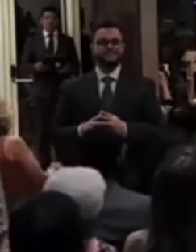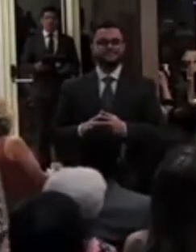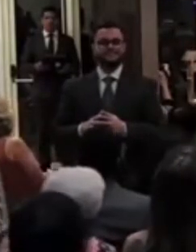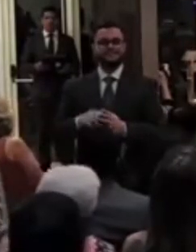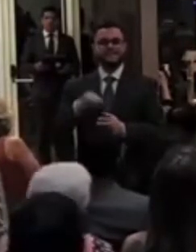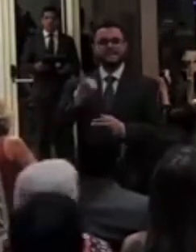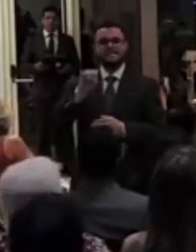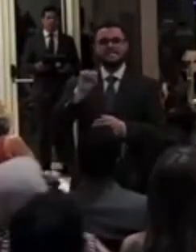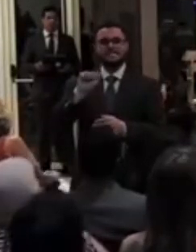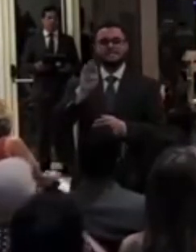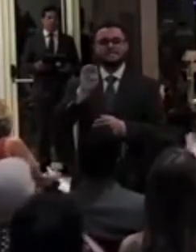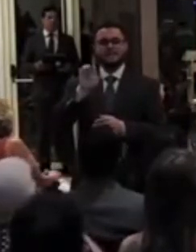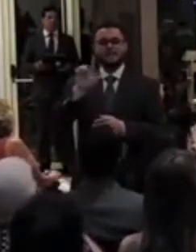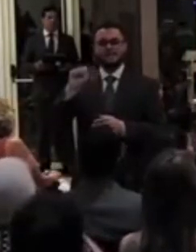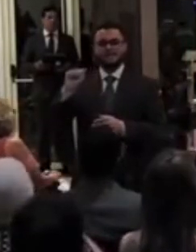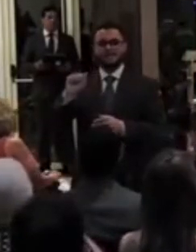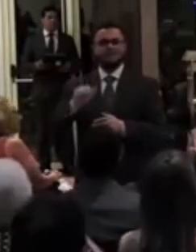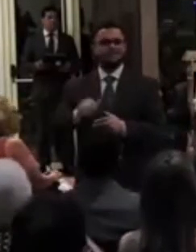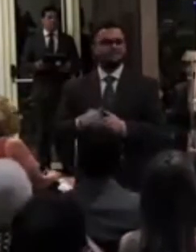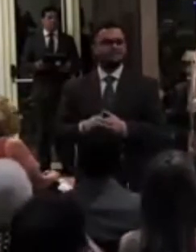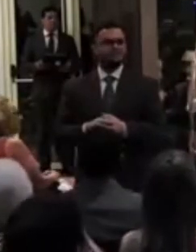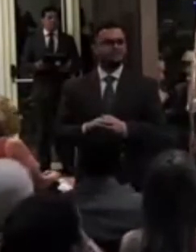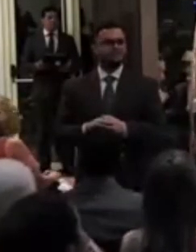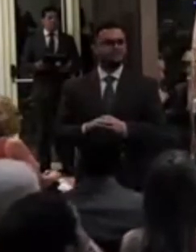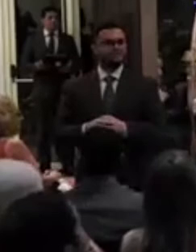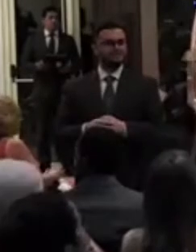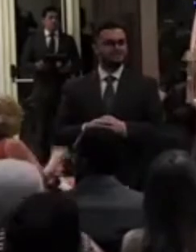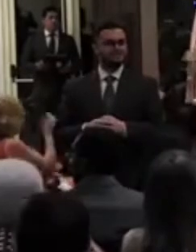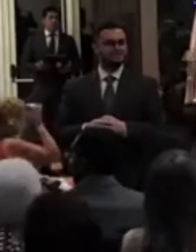Isabela Saraiva de Queiroz.